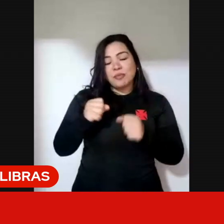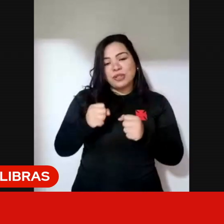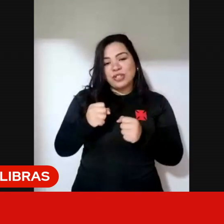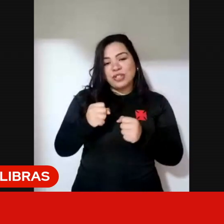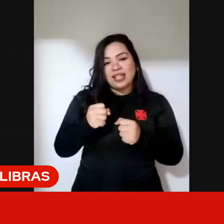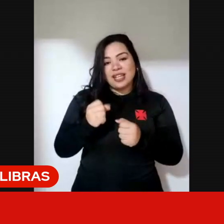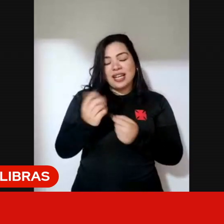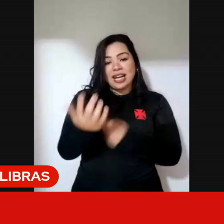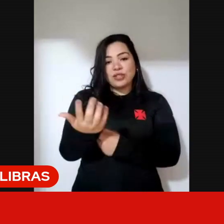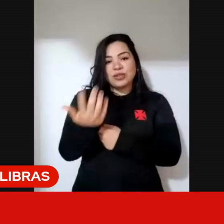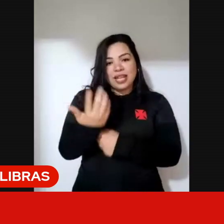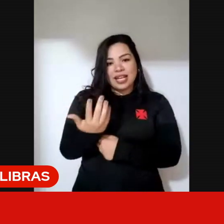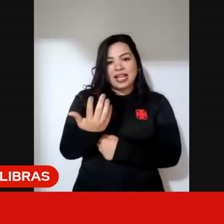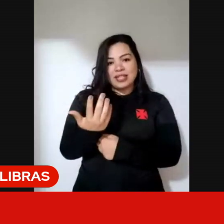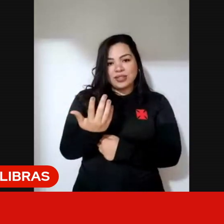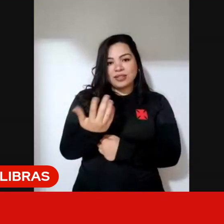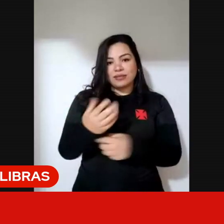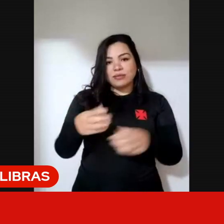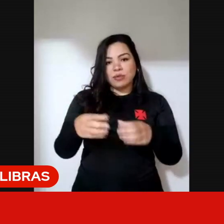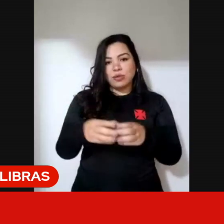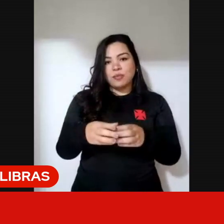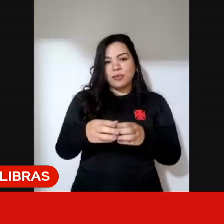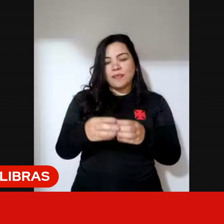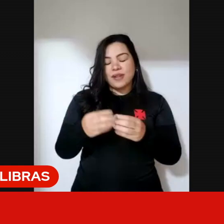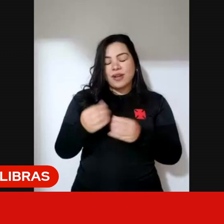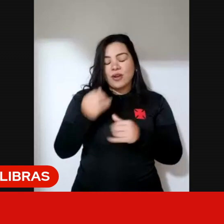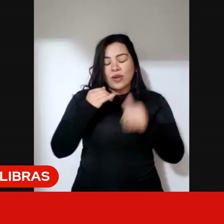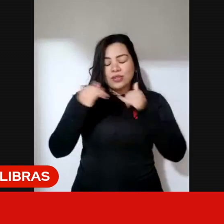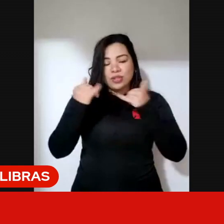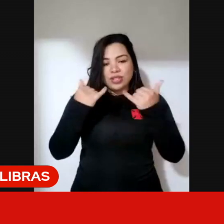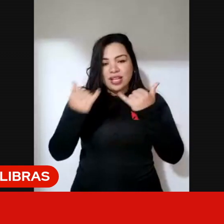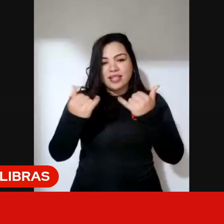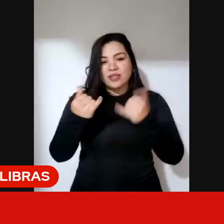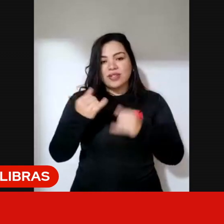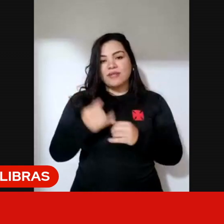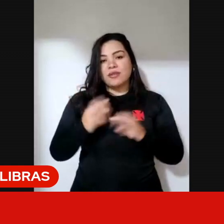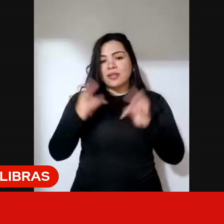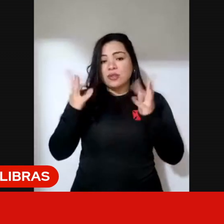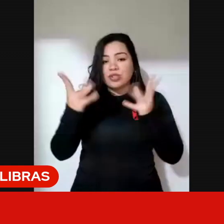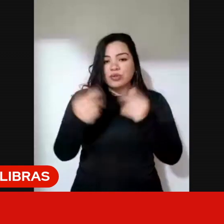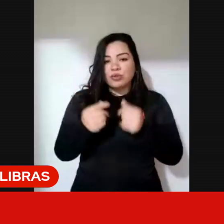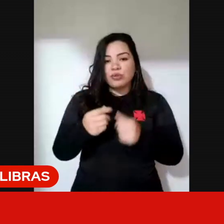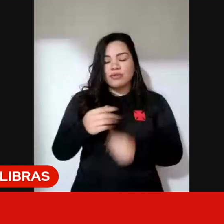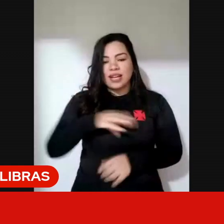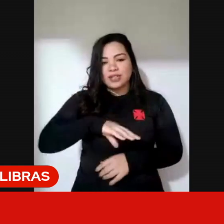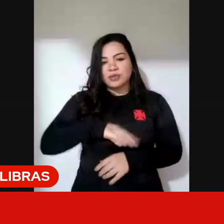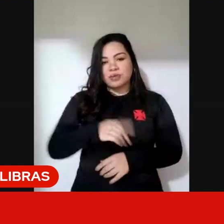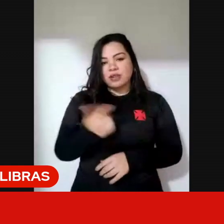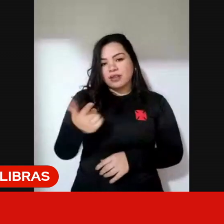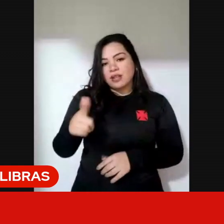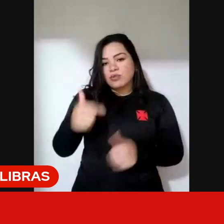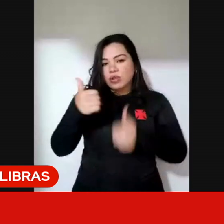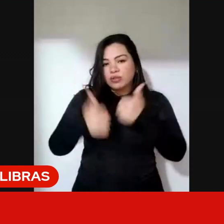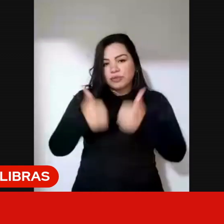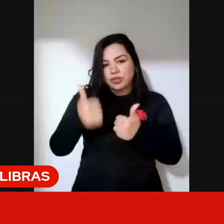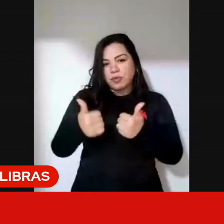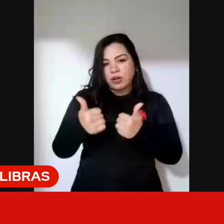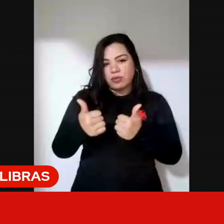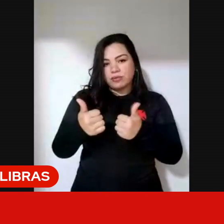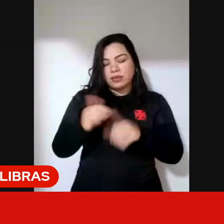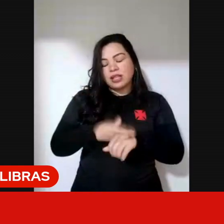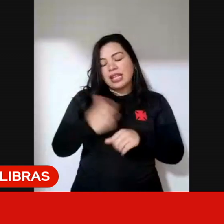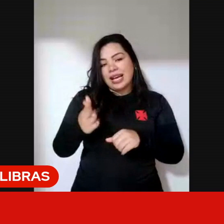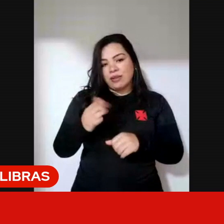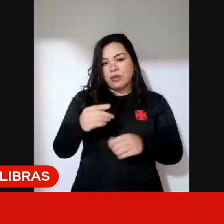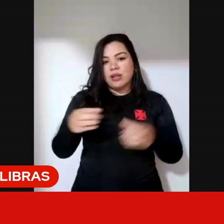perguntando se eu podia ajudar eles no grupo com as notícias, com as informações de tudo do Vasco, não só do